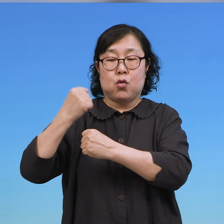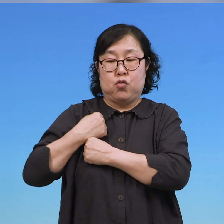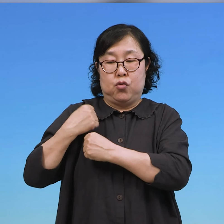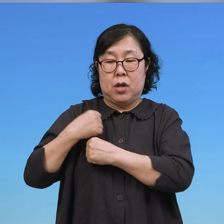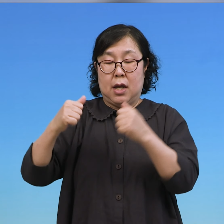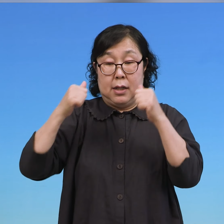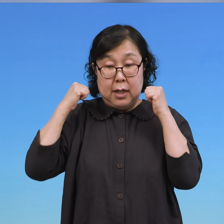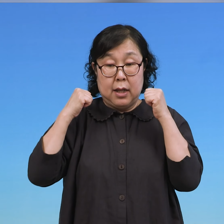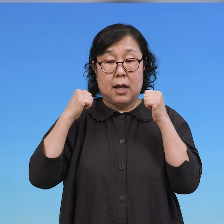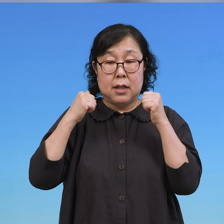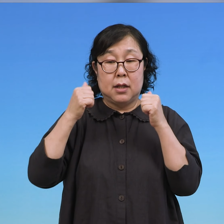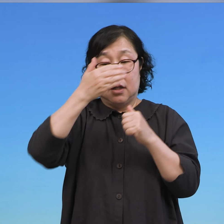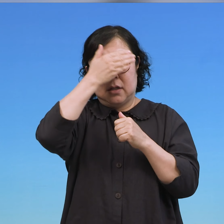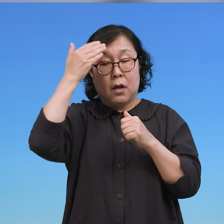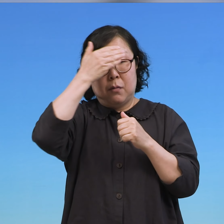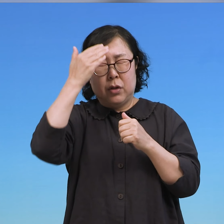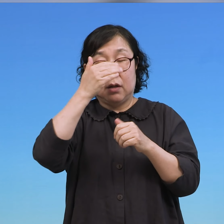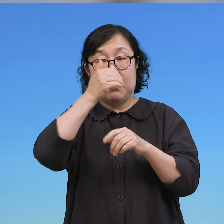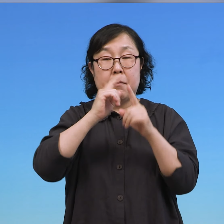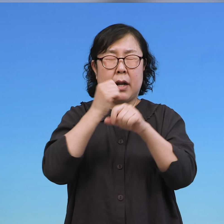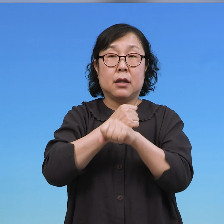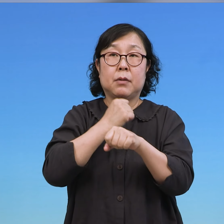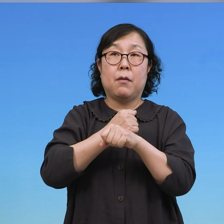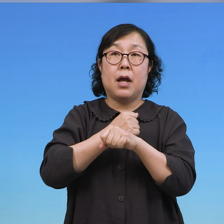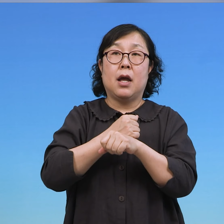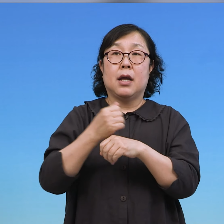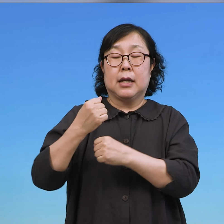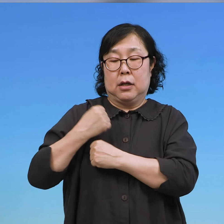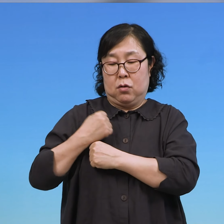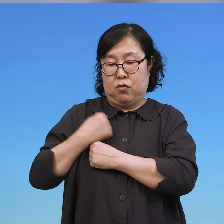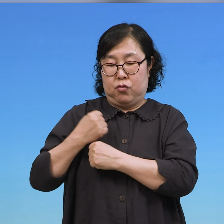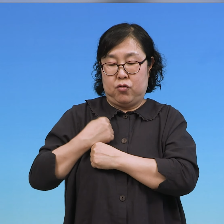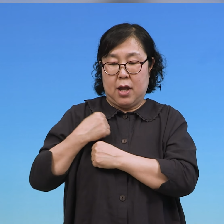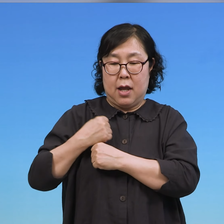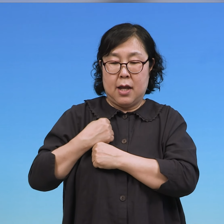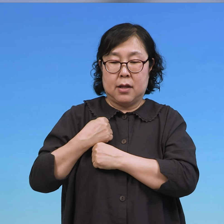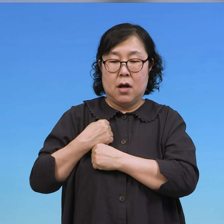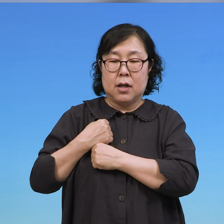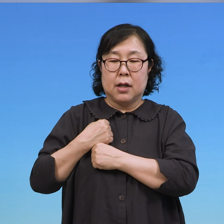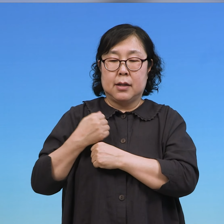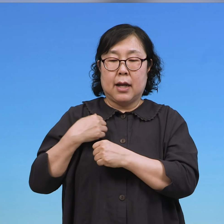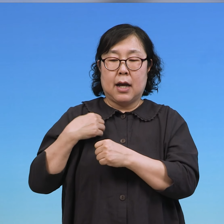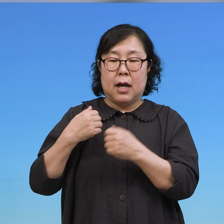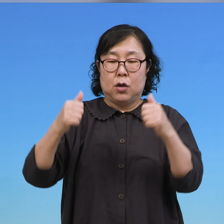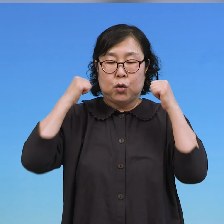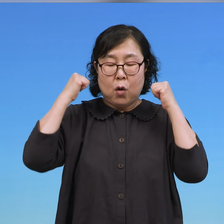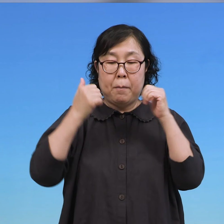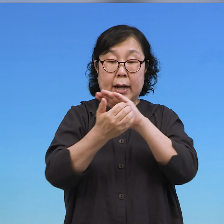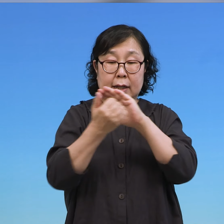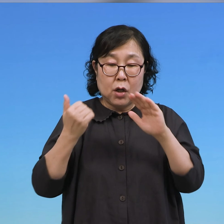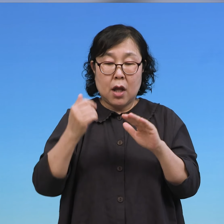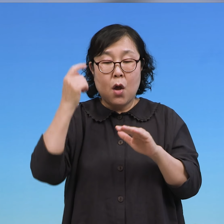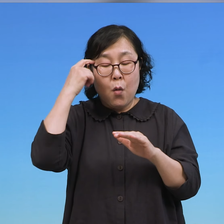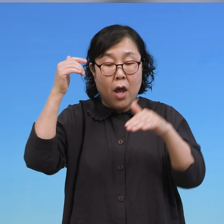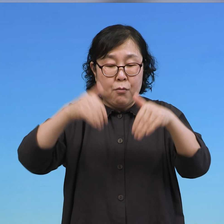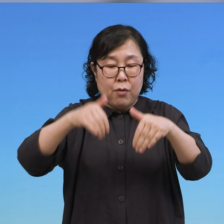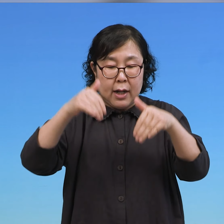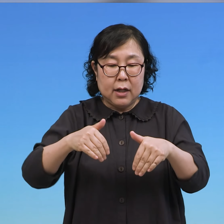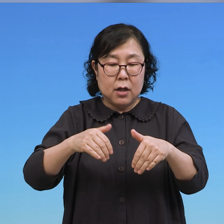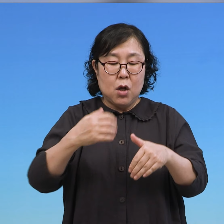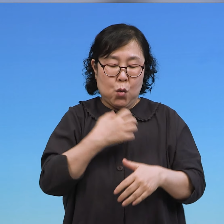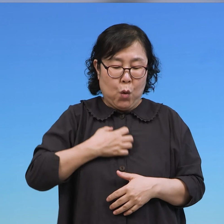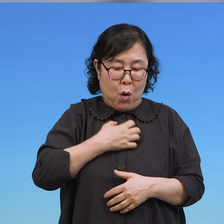하더라고요. 자기가 보니까 왜 제대 말년에 그 부하들을 갈구고 괴롭히는지 자기가 알았대요. 그 왜